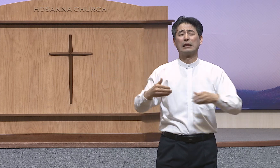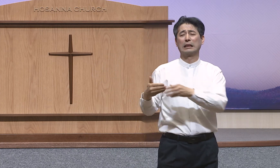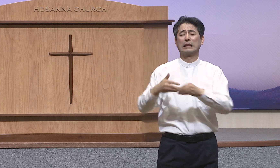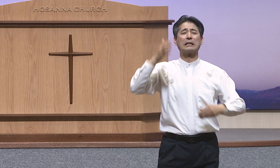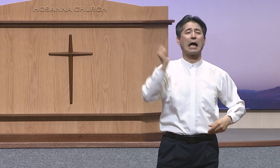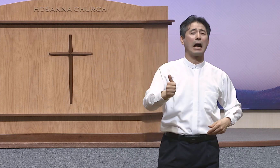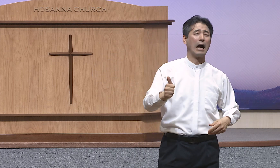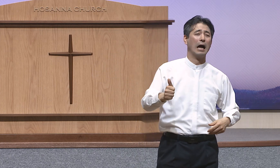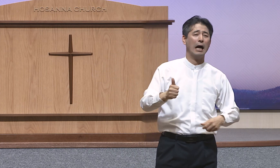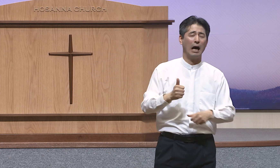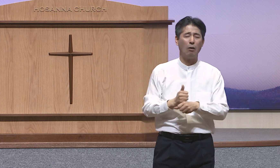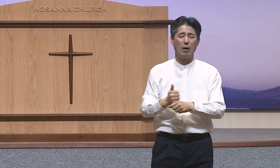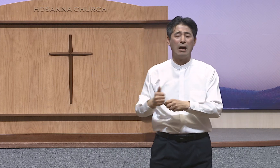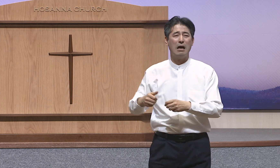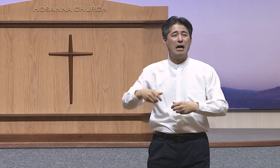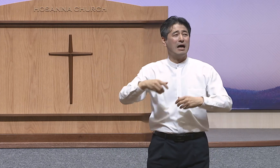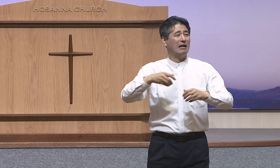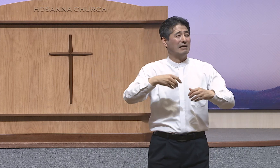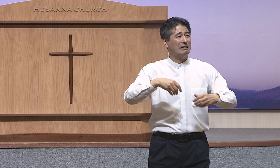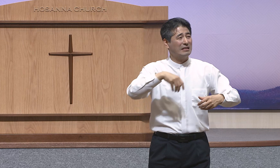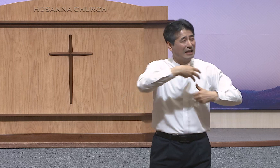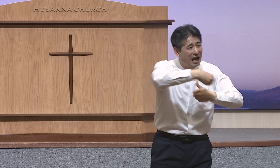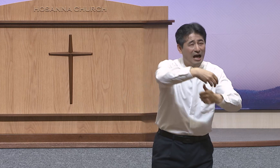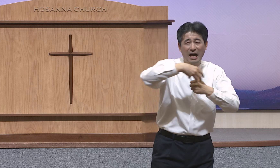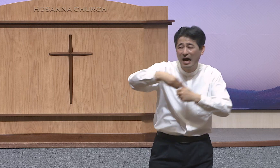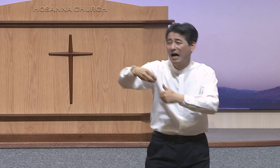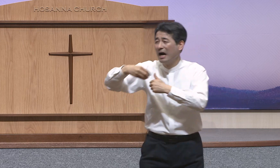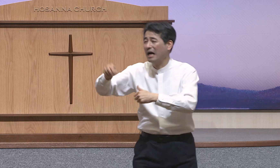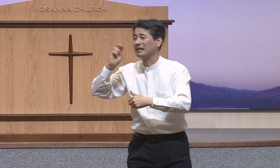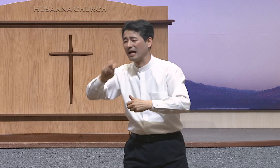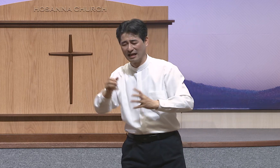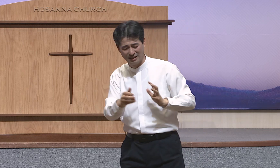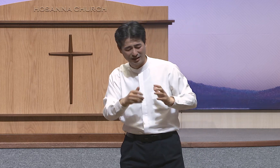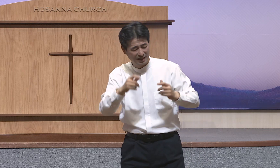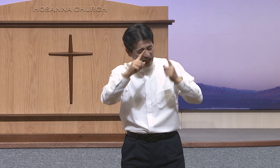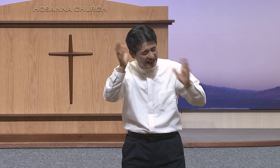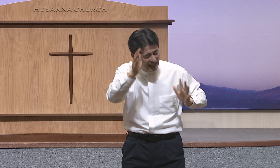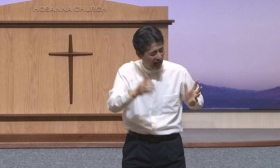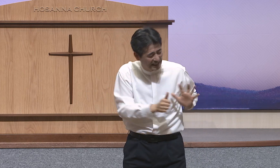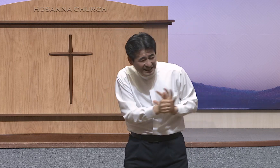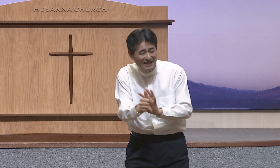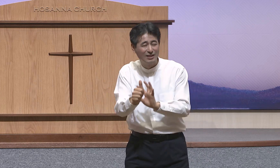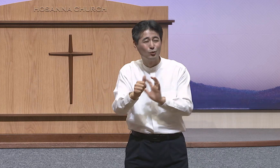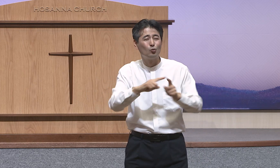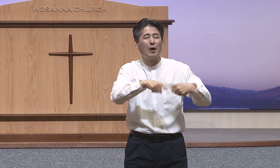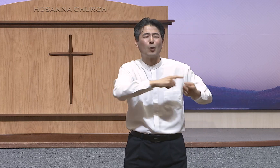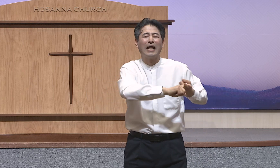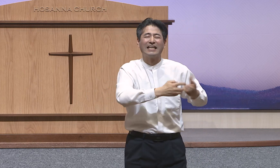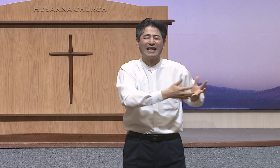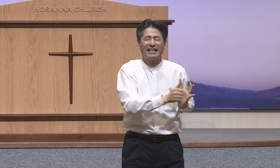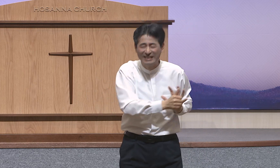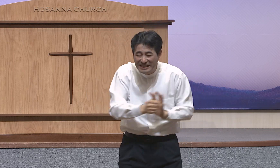뮤지컬 단장으로서 활동을 하고 학교를 위해서 이렇게 같이